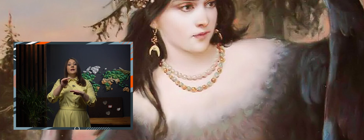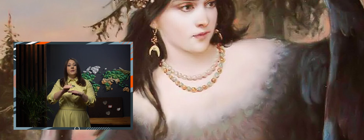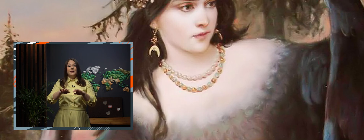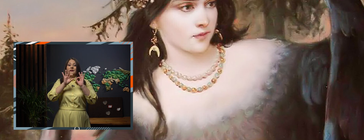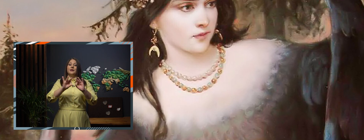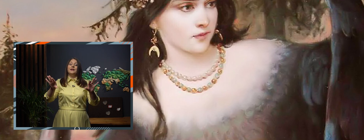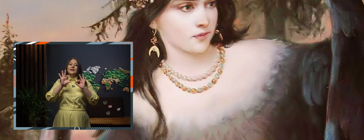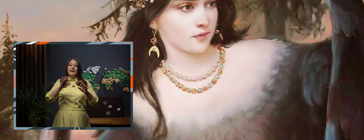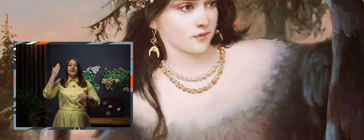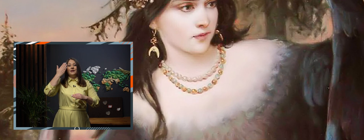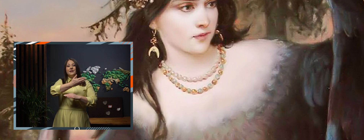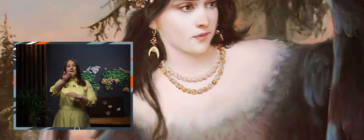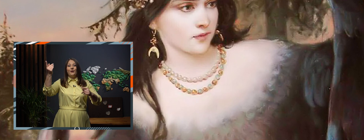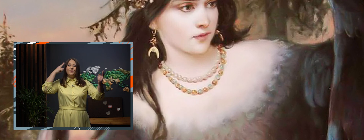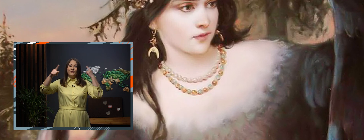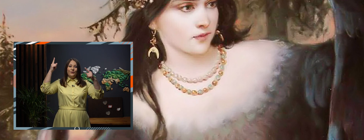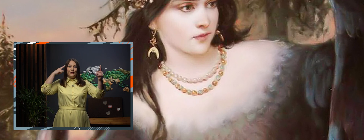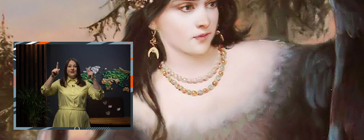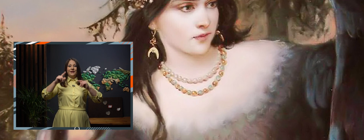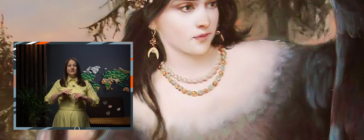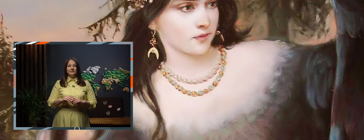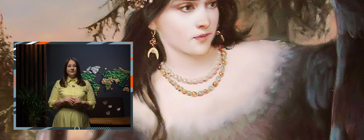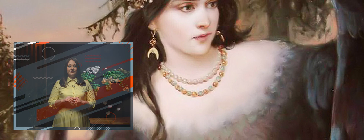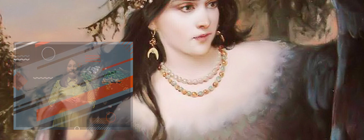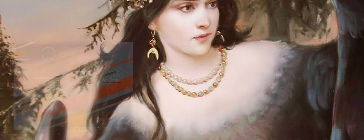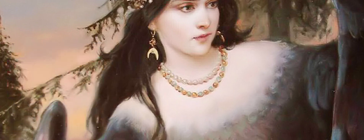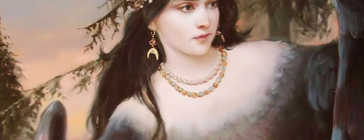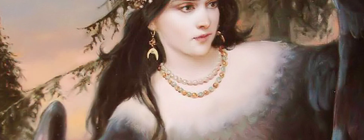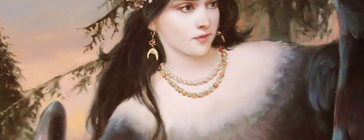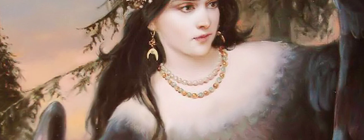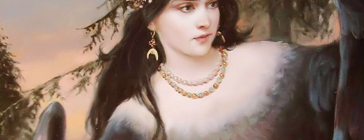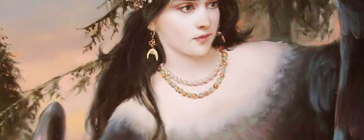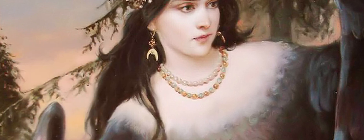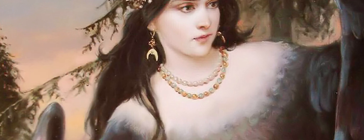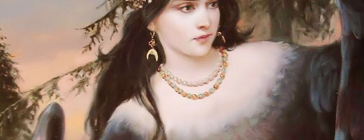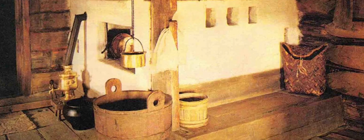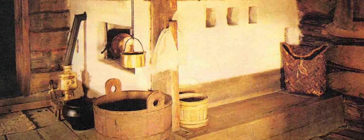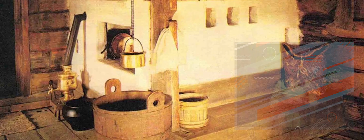сказках, приметах, легендах и народном творчестве.